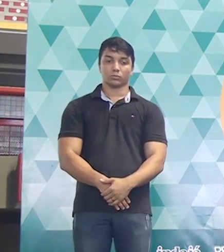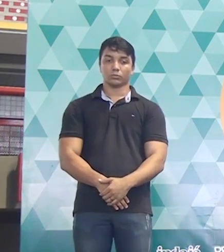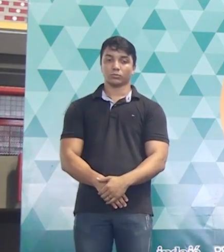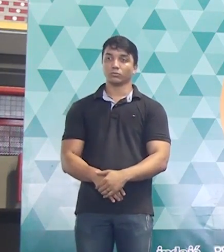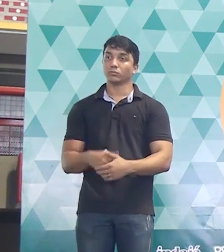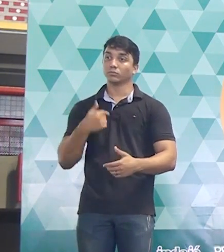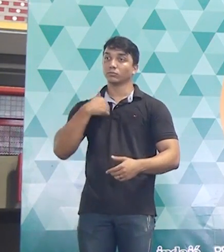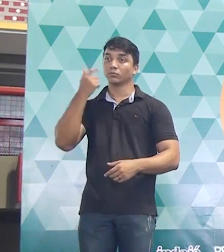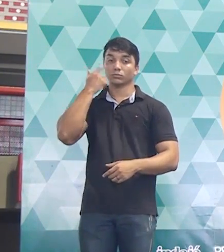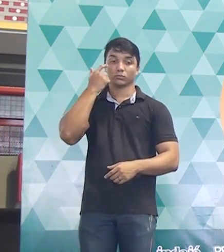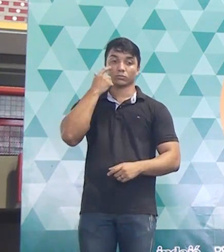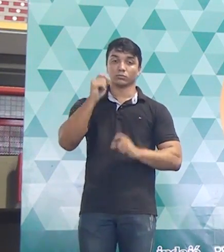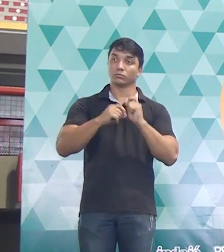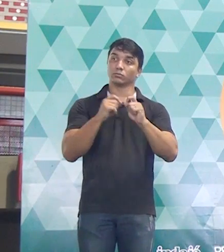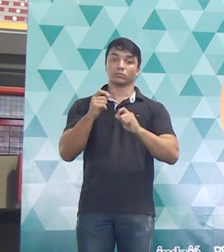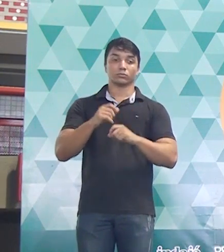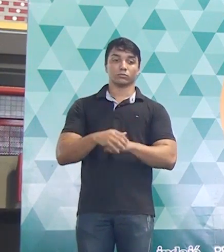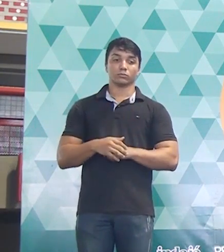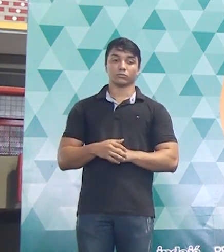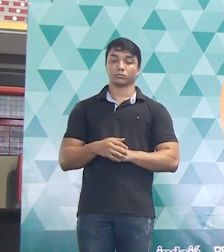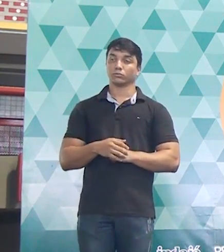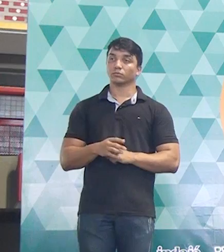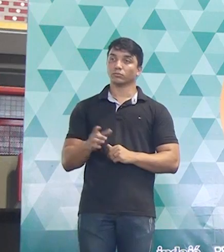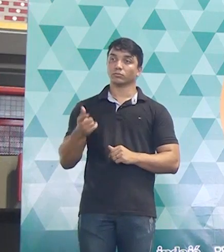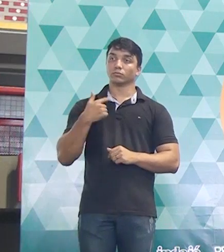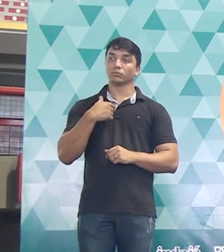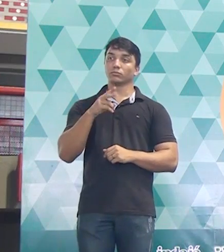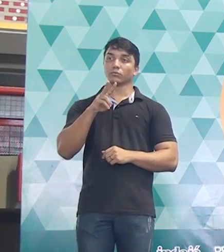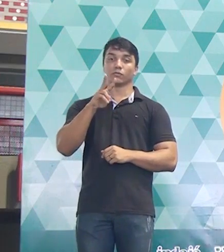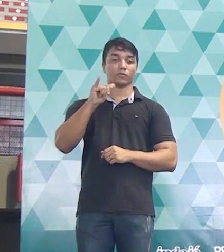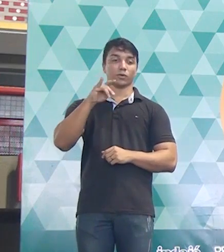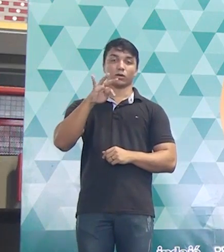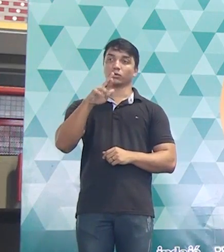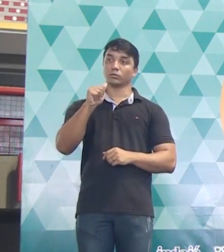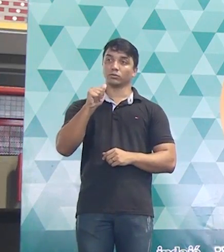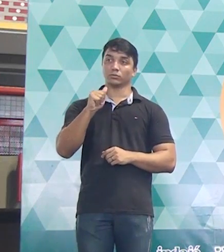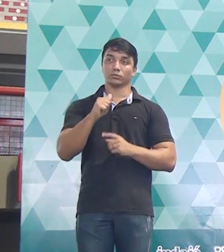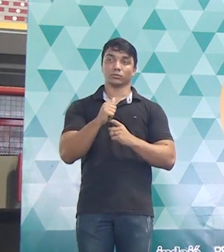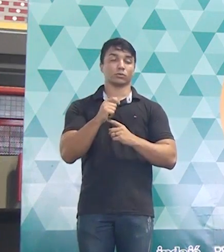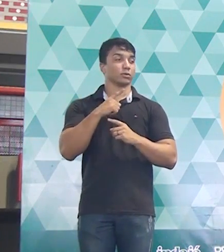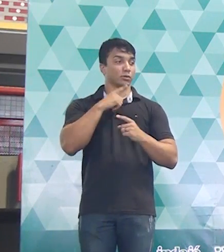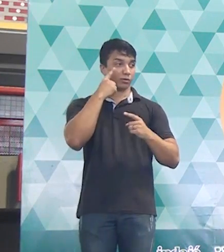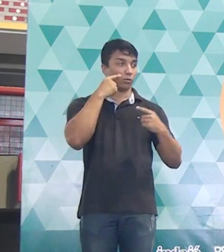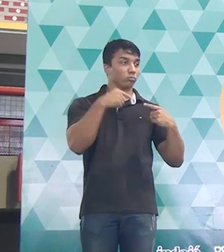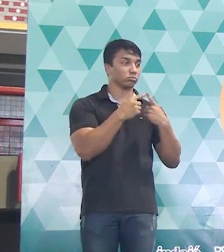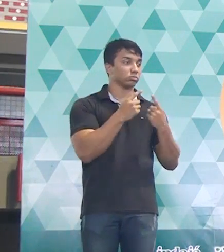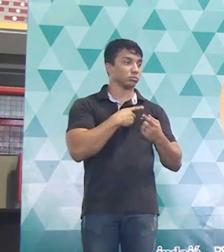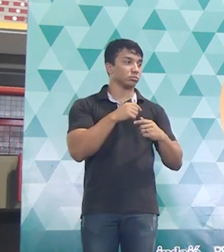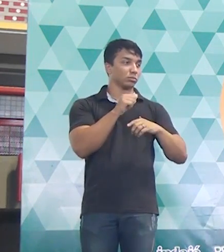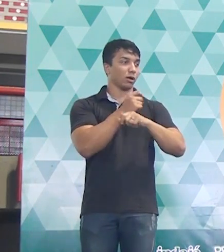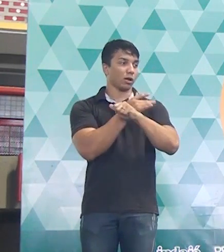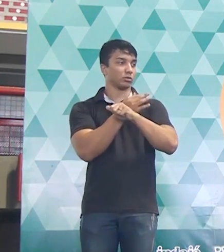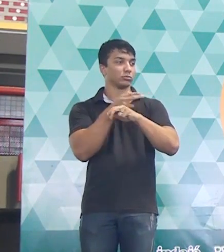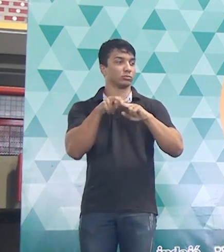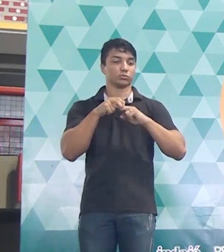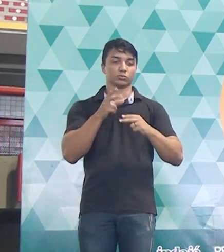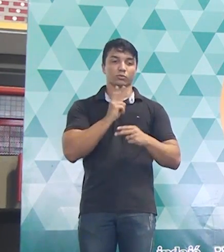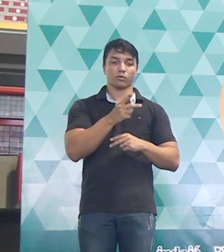eu vou ter, vinagre, vai deixar o material ácido, portanto